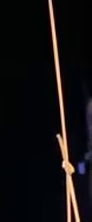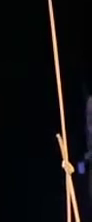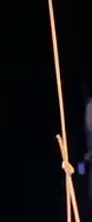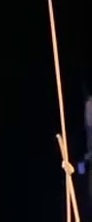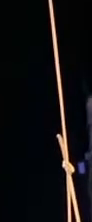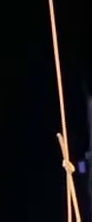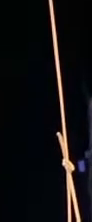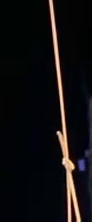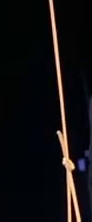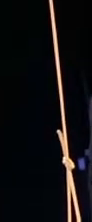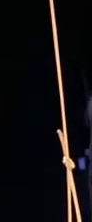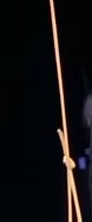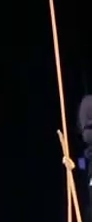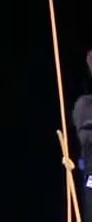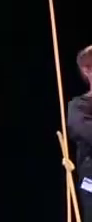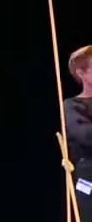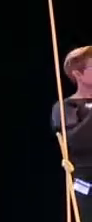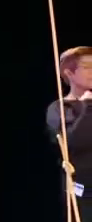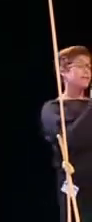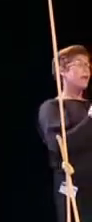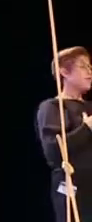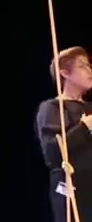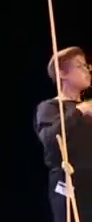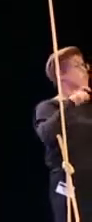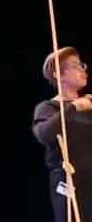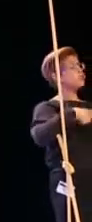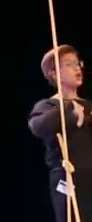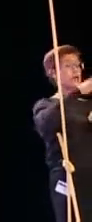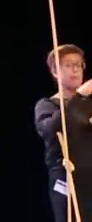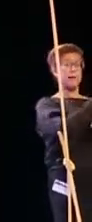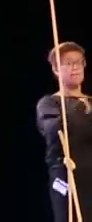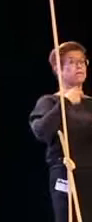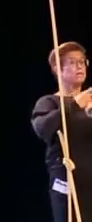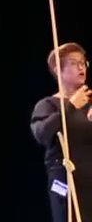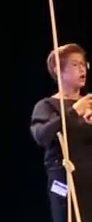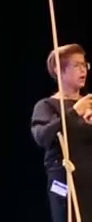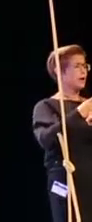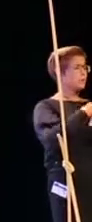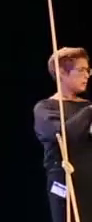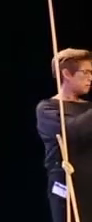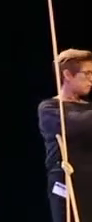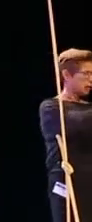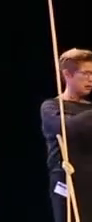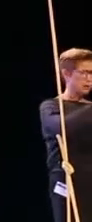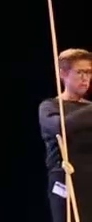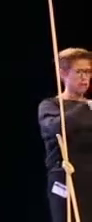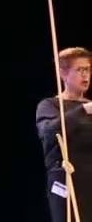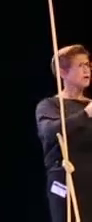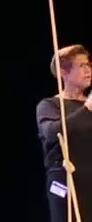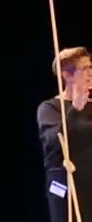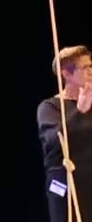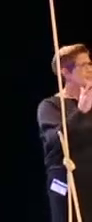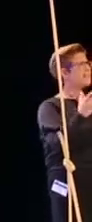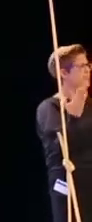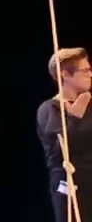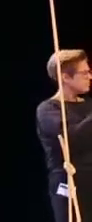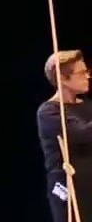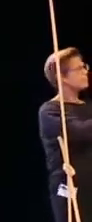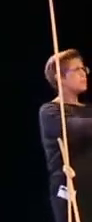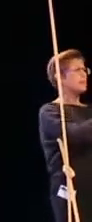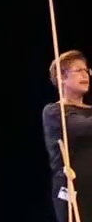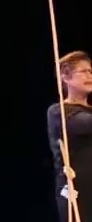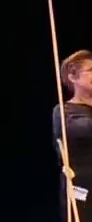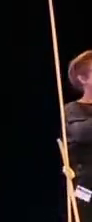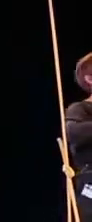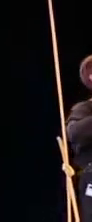cykla mer. Men politikerna måste se till att det finns bra och säkra cykelbanor. Vi kan låta bli att köpa billiga kläder från företag med